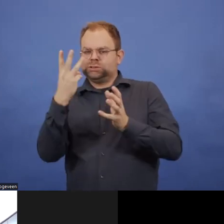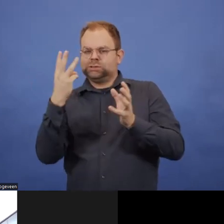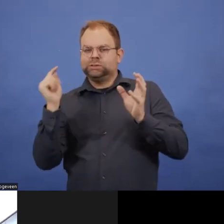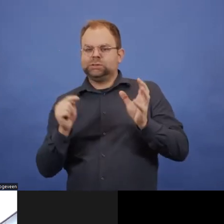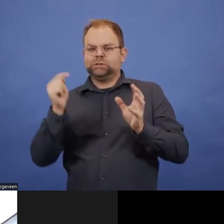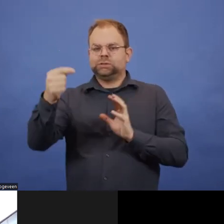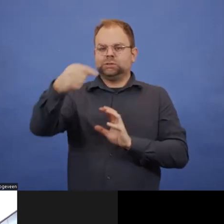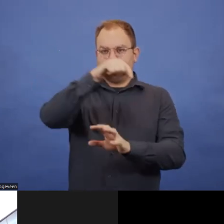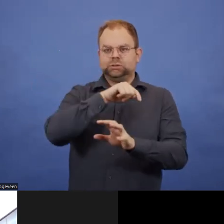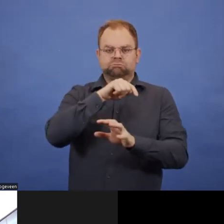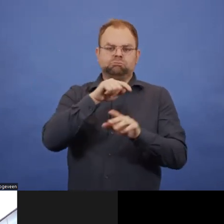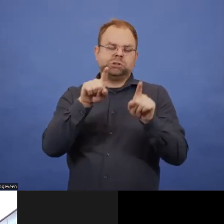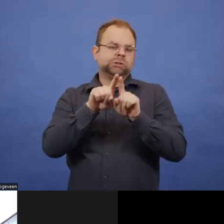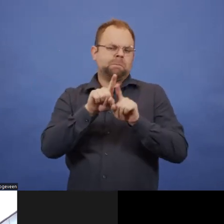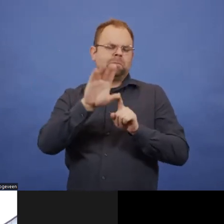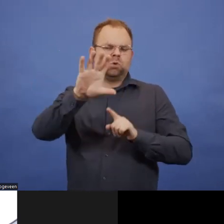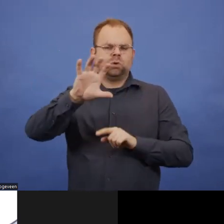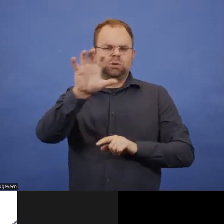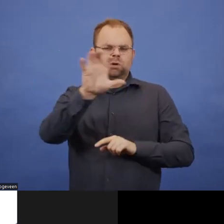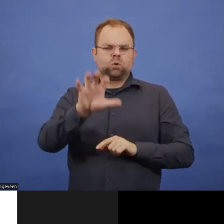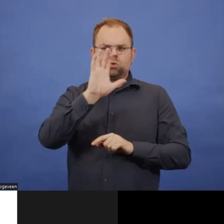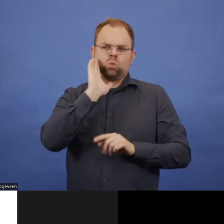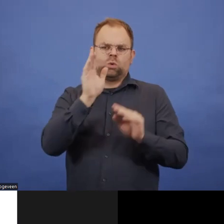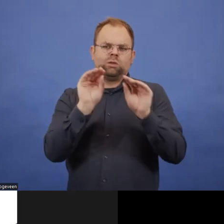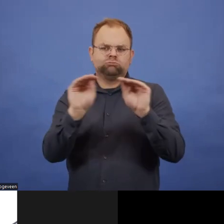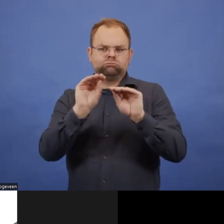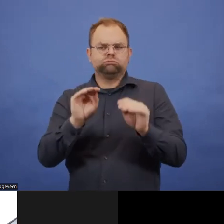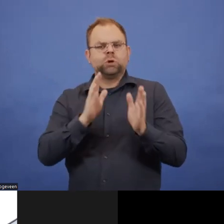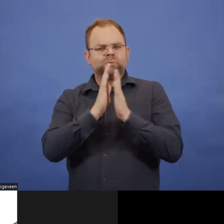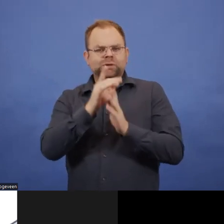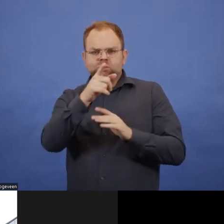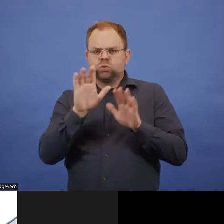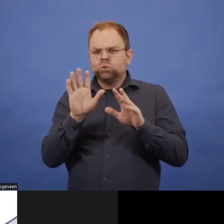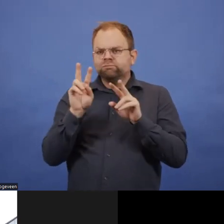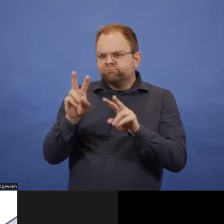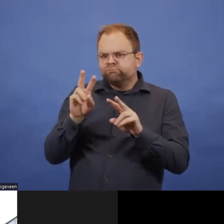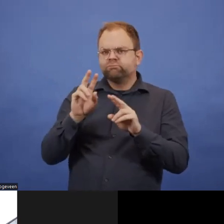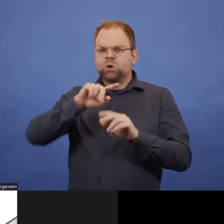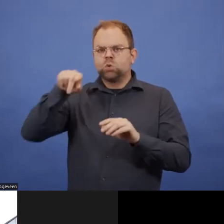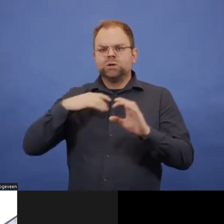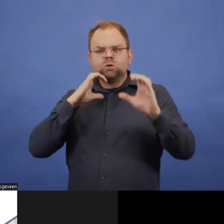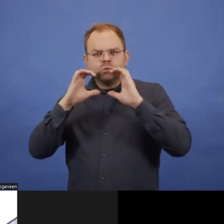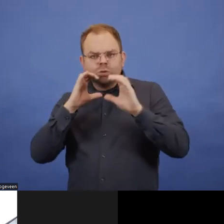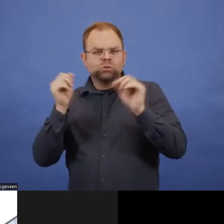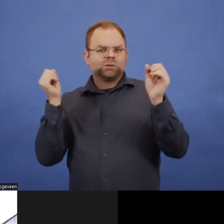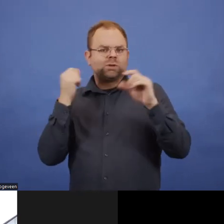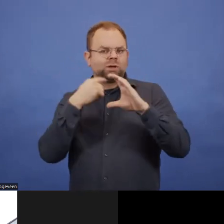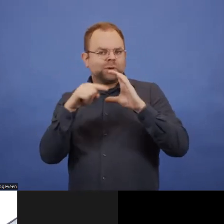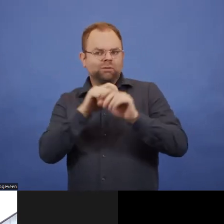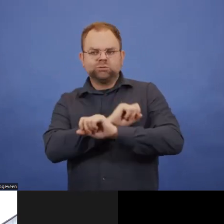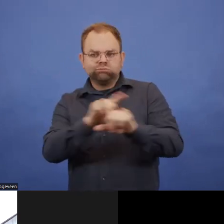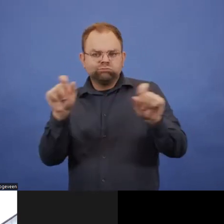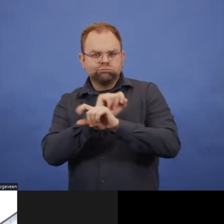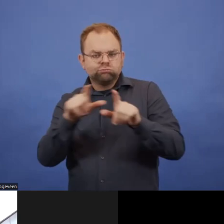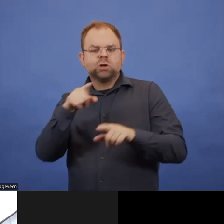Así que estén atentos a nuestros correos electrónicos. Habrá más información, más